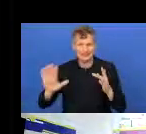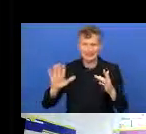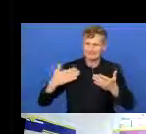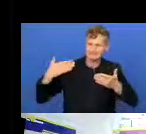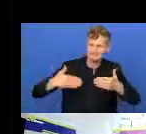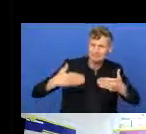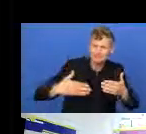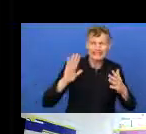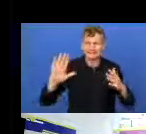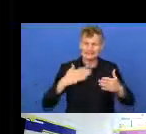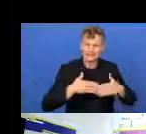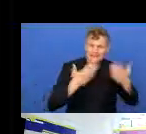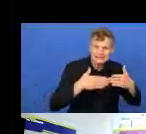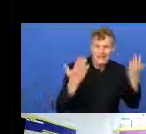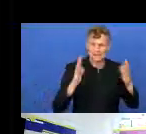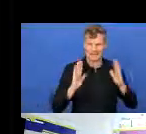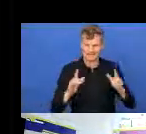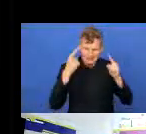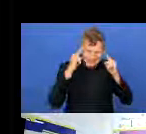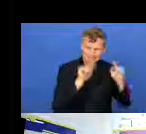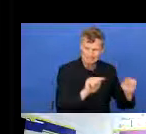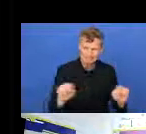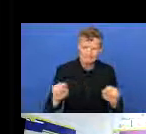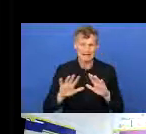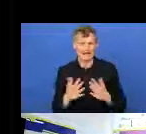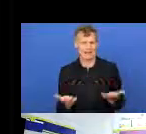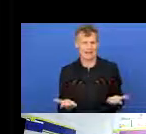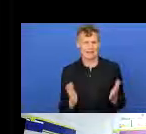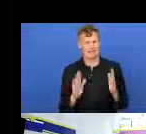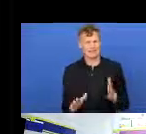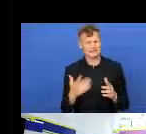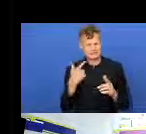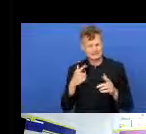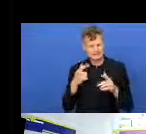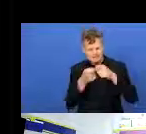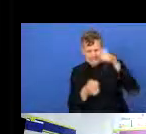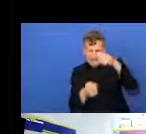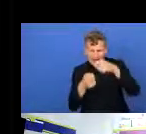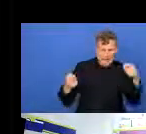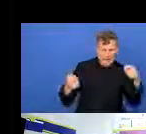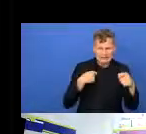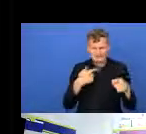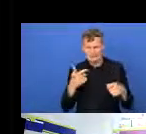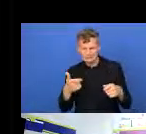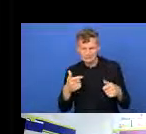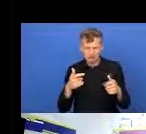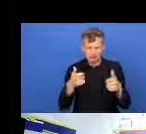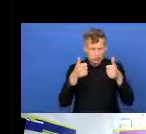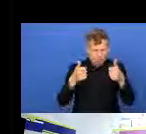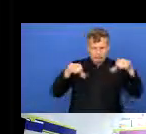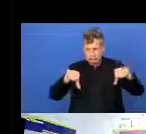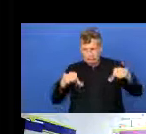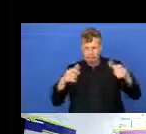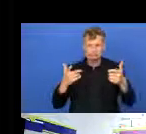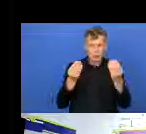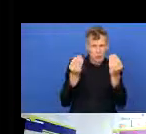les programmes et structures d'éducation et de protection de la petite enfance. Cette évaluation doit permettre d'identifier des cibles d'amélioration